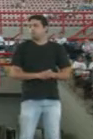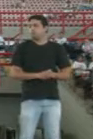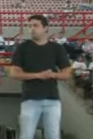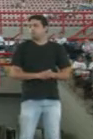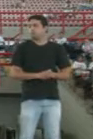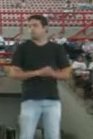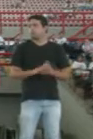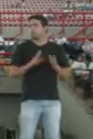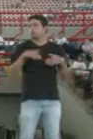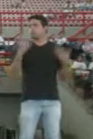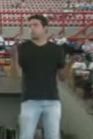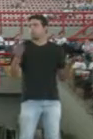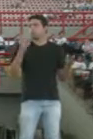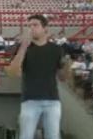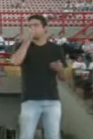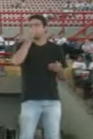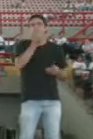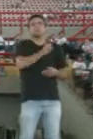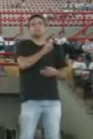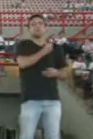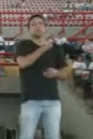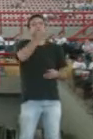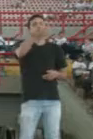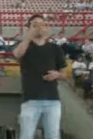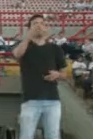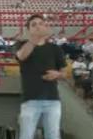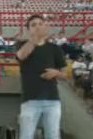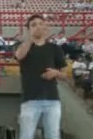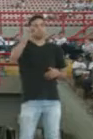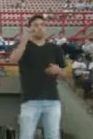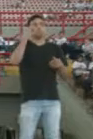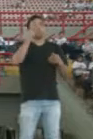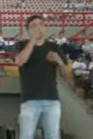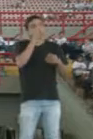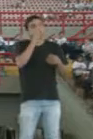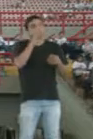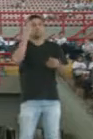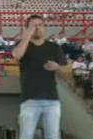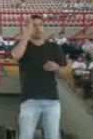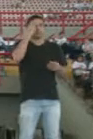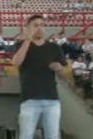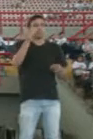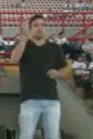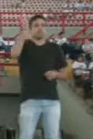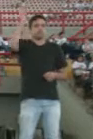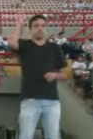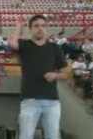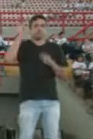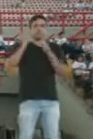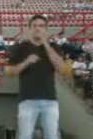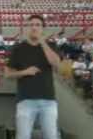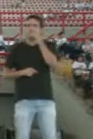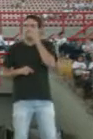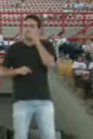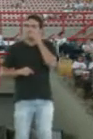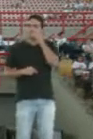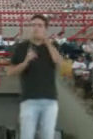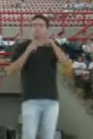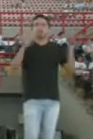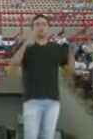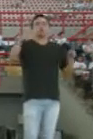Qual página? Você está na página 28. Se você estivesse acompanhando, saberia faz tempo. No